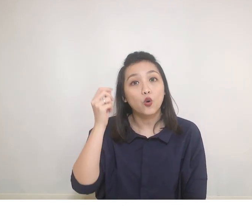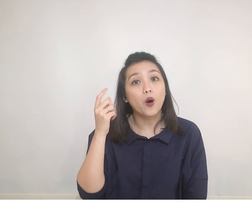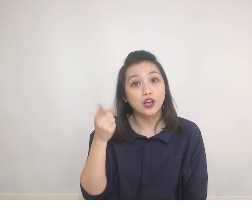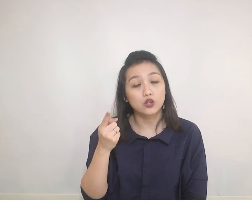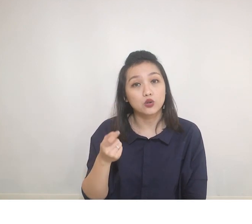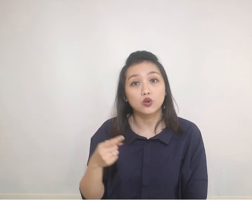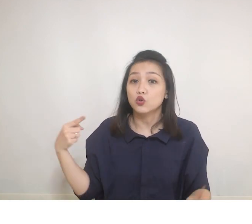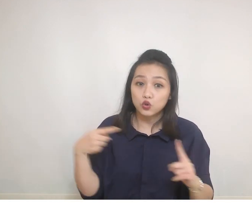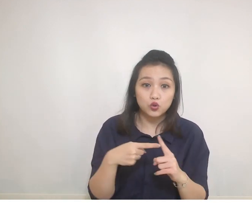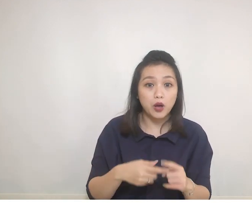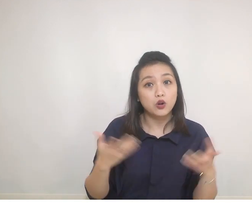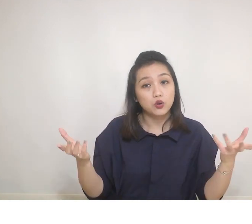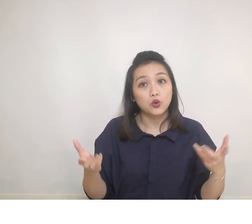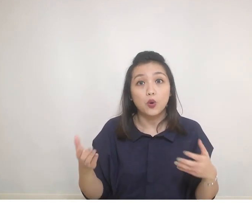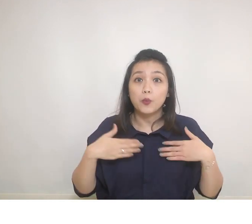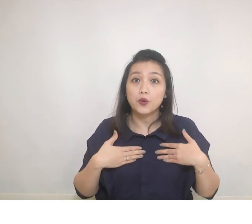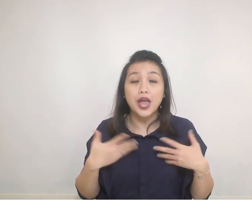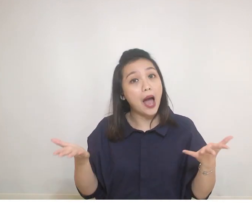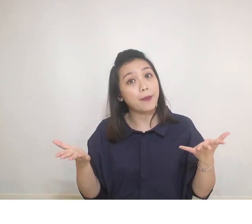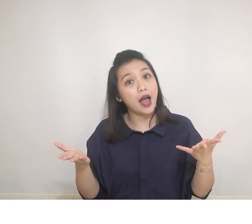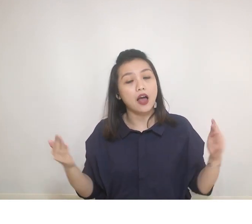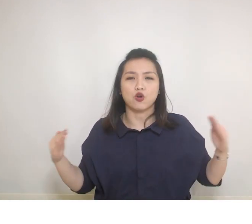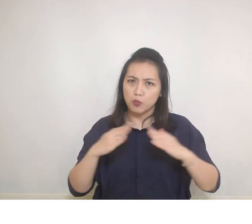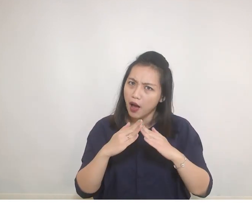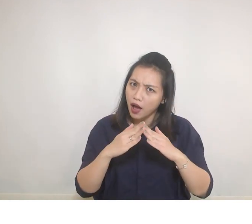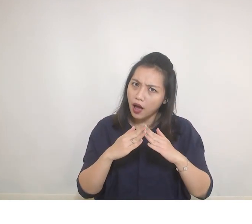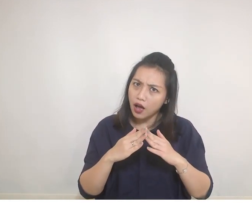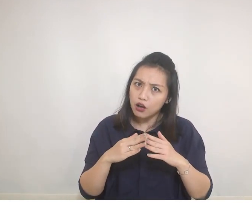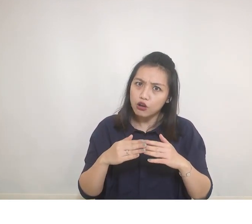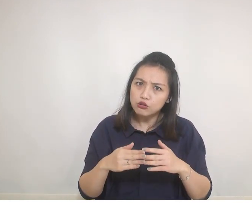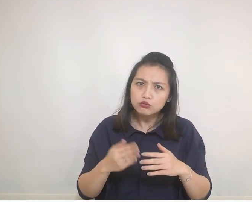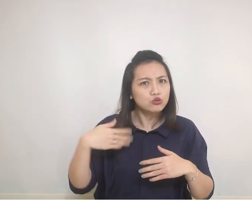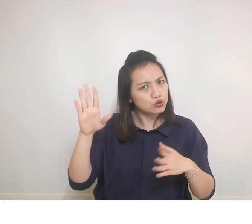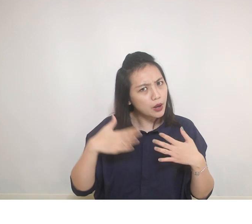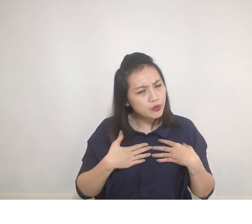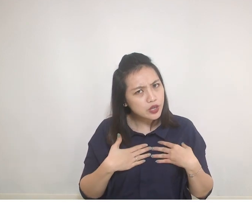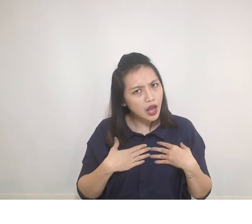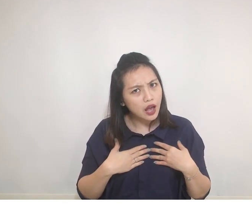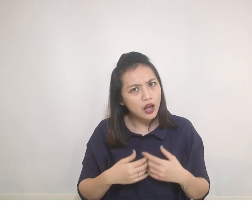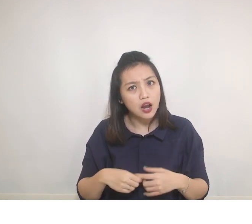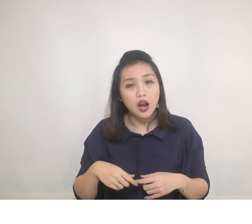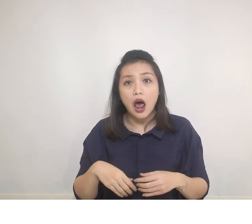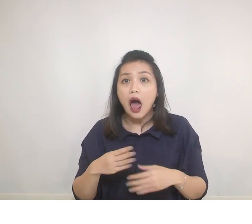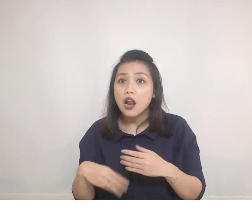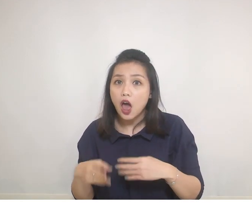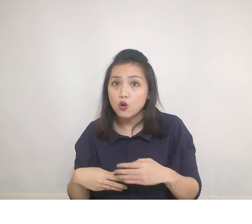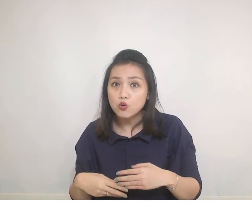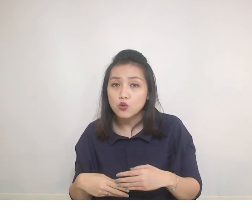pernah dijelasin ke saya, untuk uang yang lebih banyak. Benar gak? Iya. Berarti sebenarnya yang Anda kejar apa?